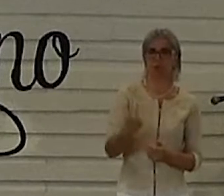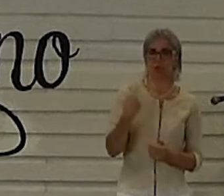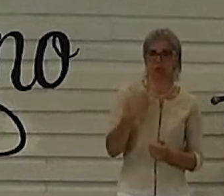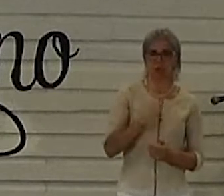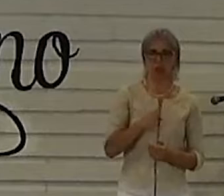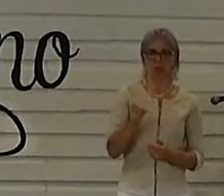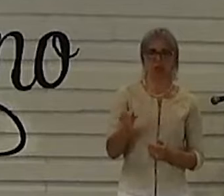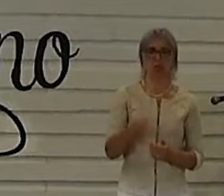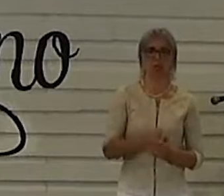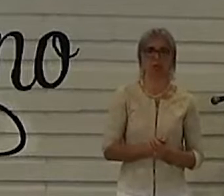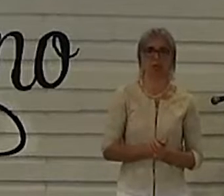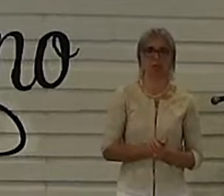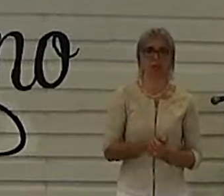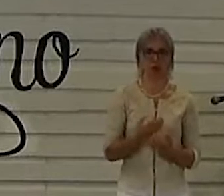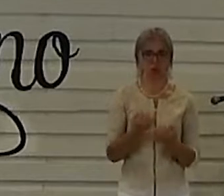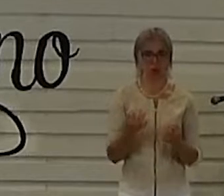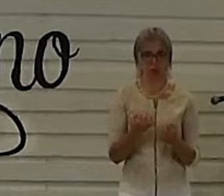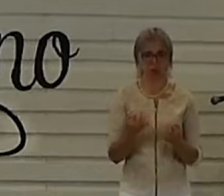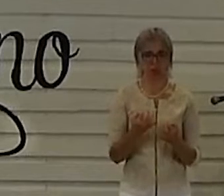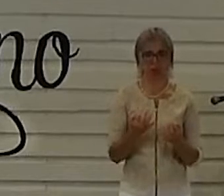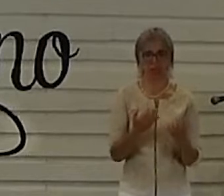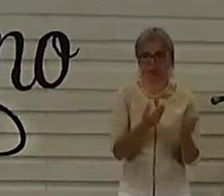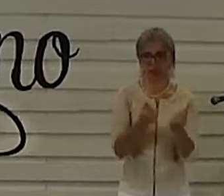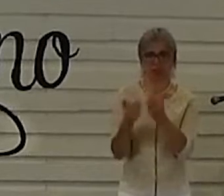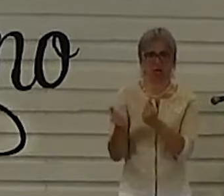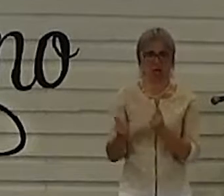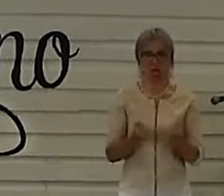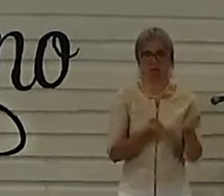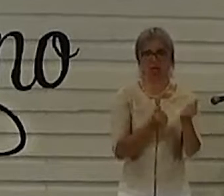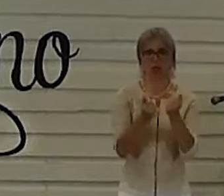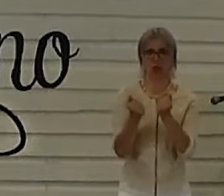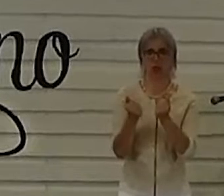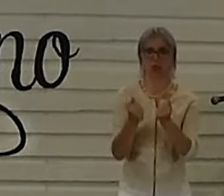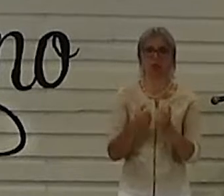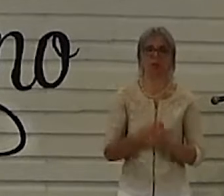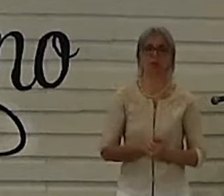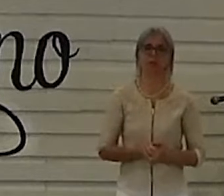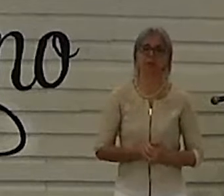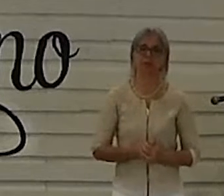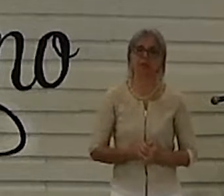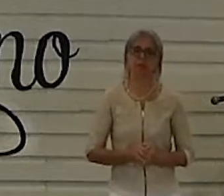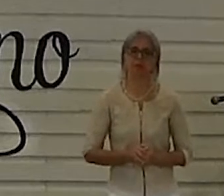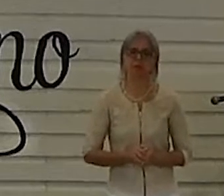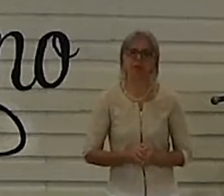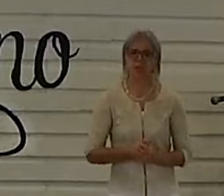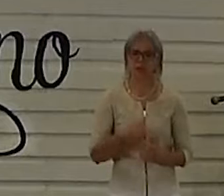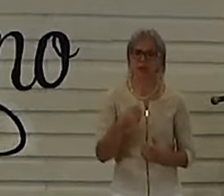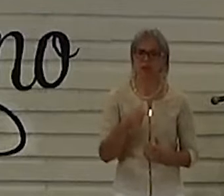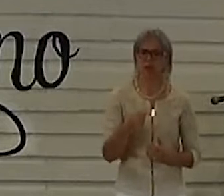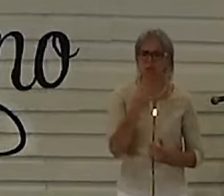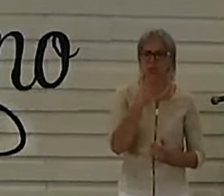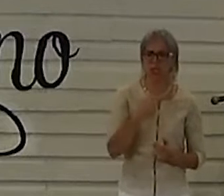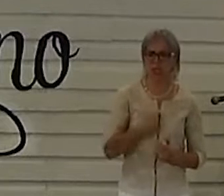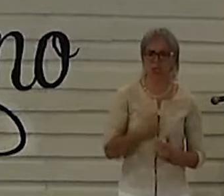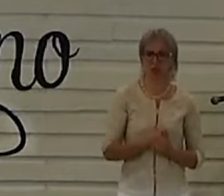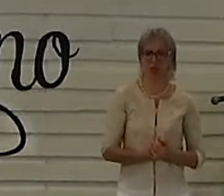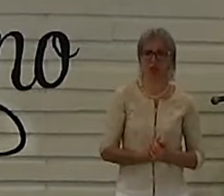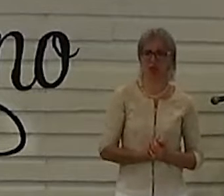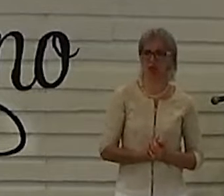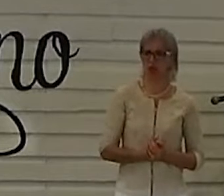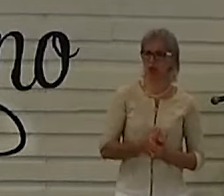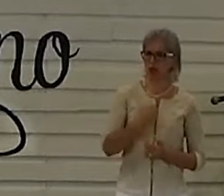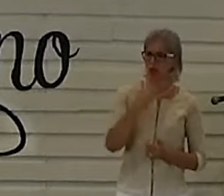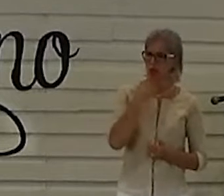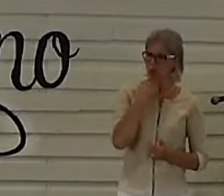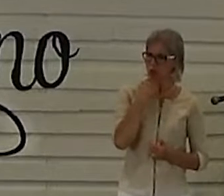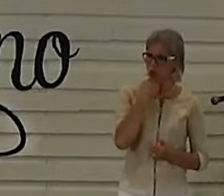Lisa, sta bene, mi porta i saluti, a Dio piacendo sarà in settimana. Dice: pastore, ma non si potrebbe fare una